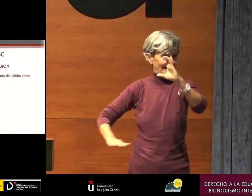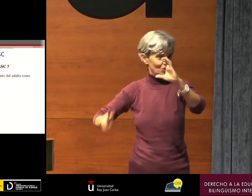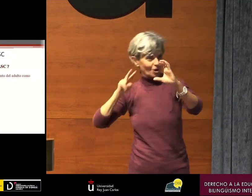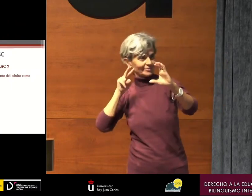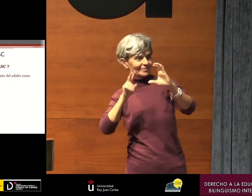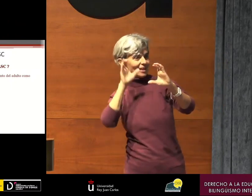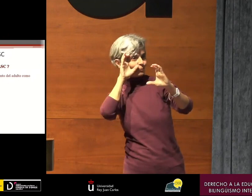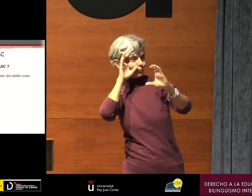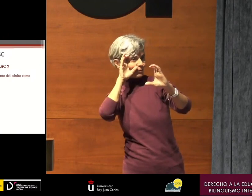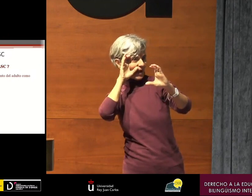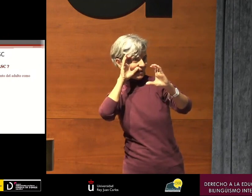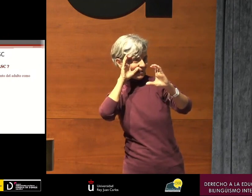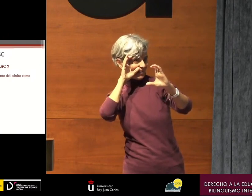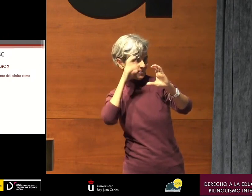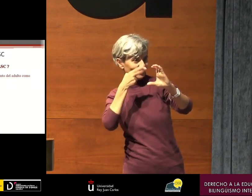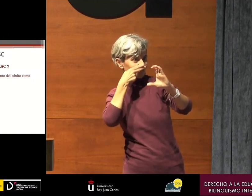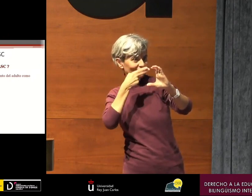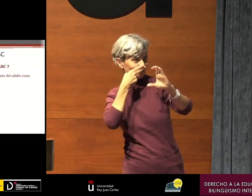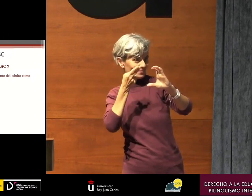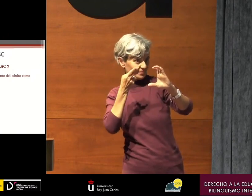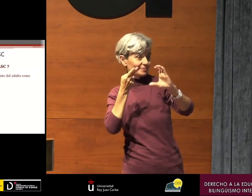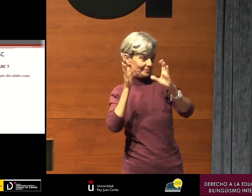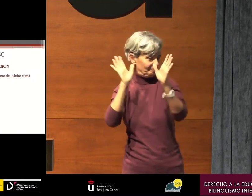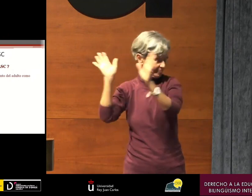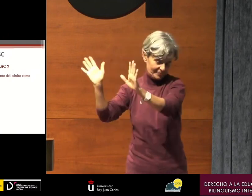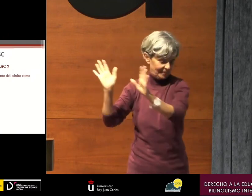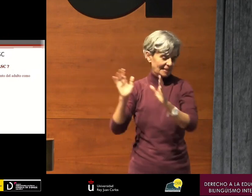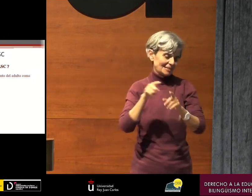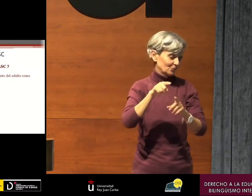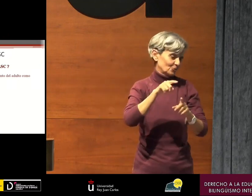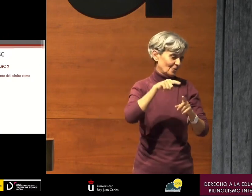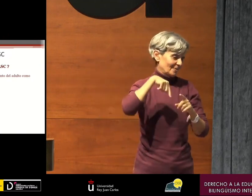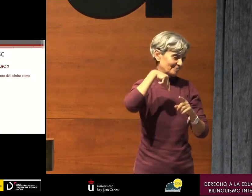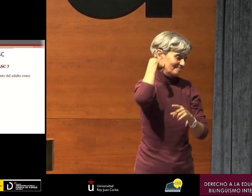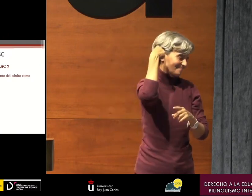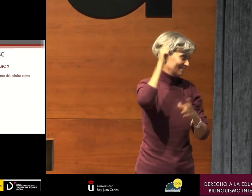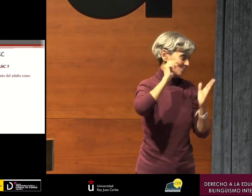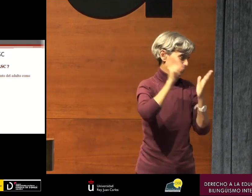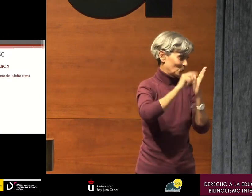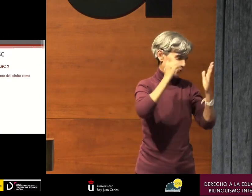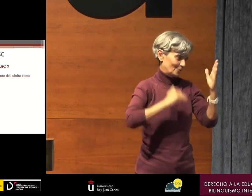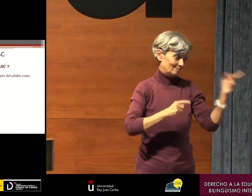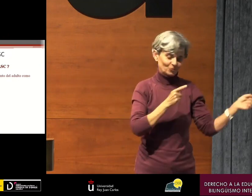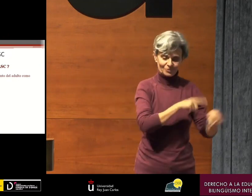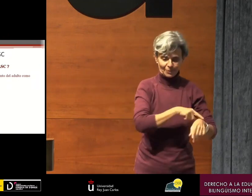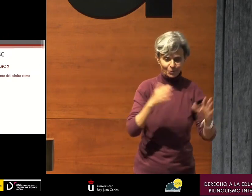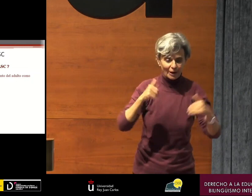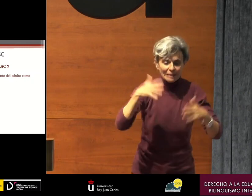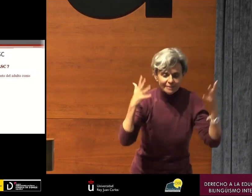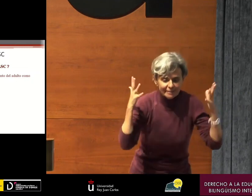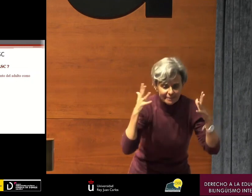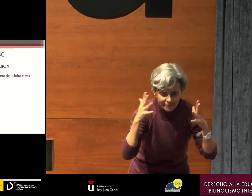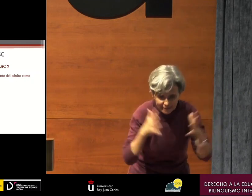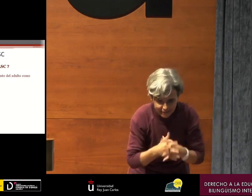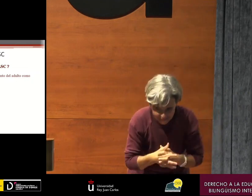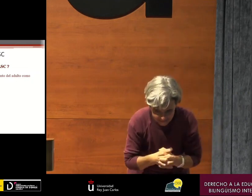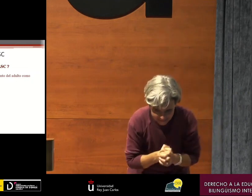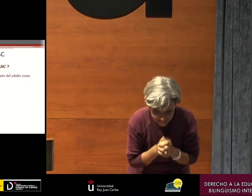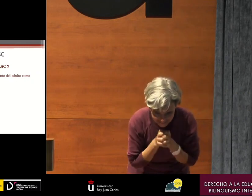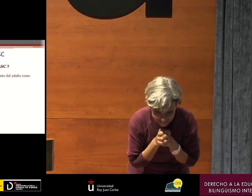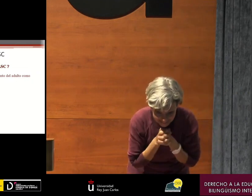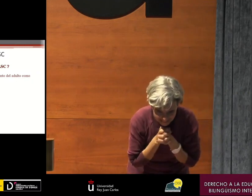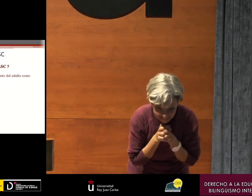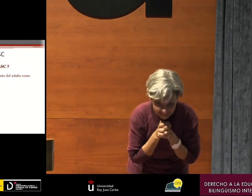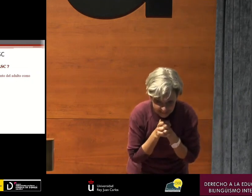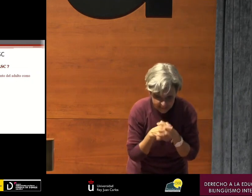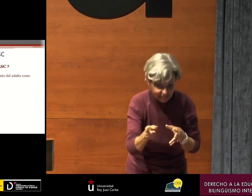Allí hay muchos adultos que conversan. Los niños pueden observar cómo muchos adultos conversan en lengua de signos y creo que eso es fundamental. A ver,